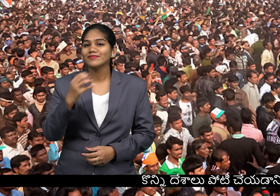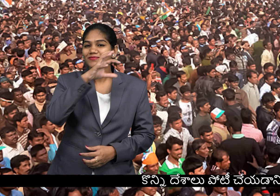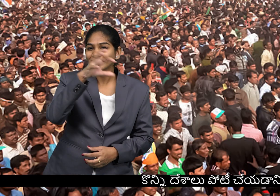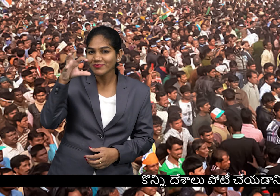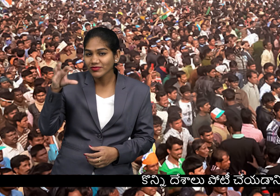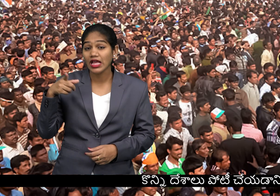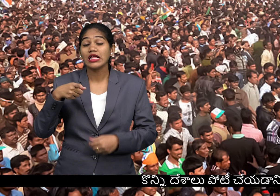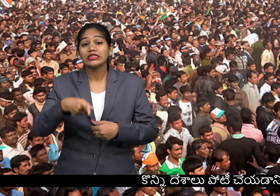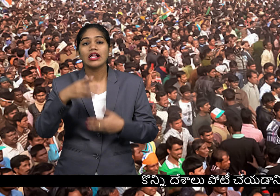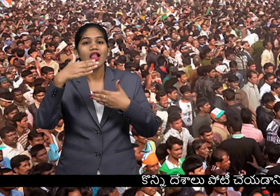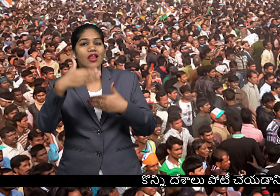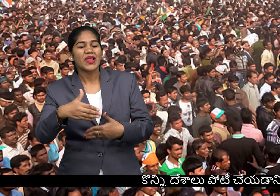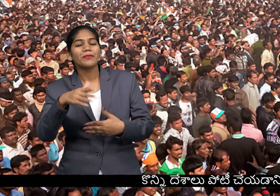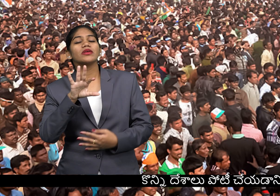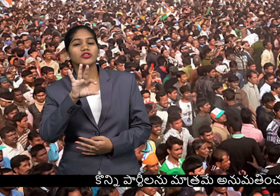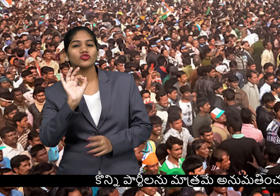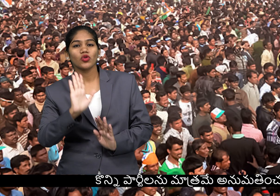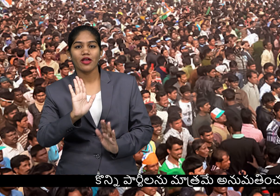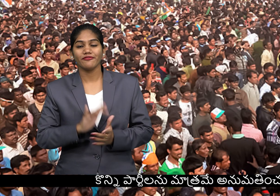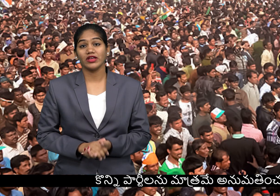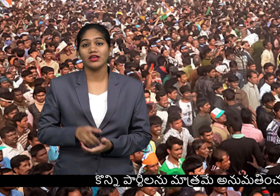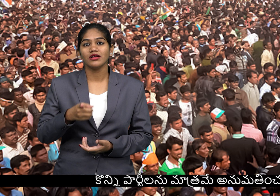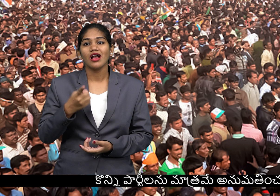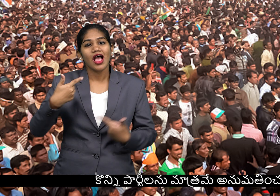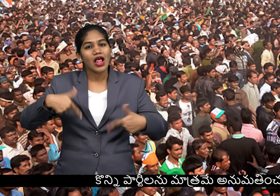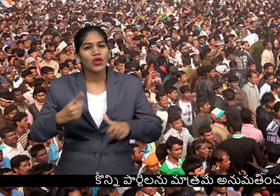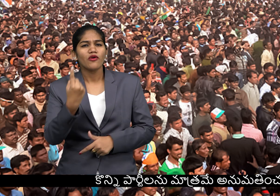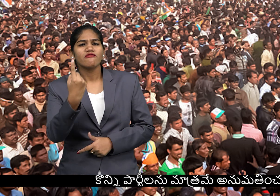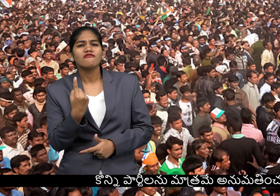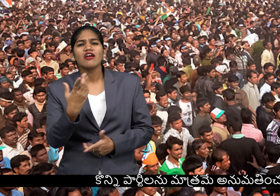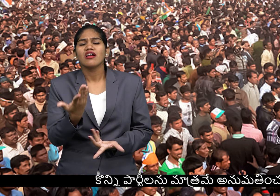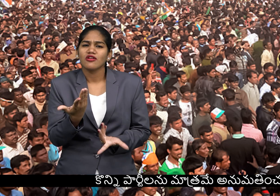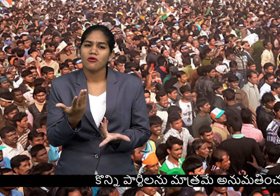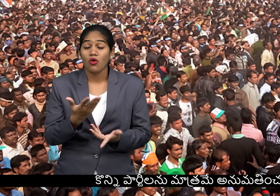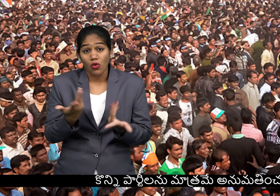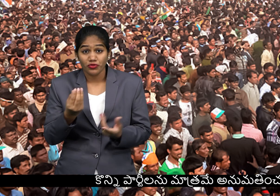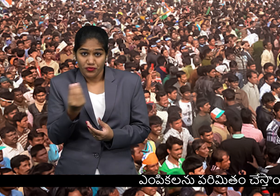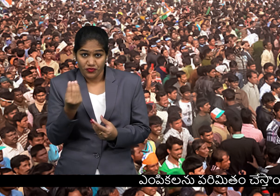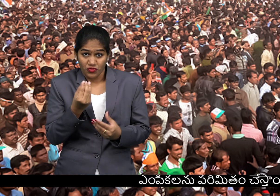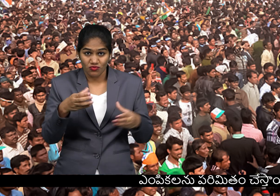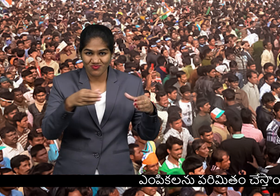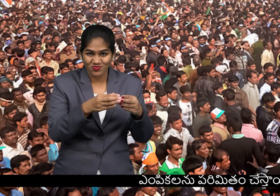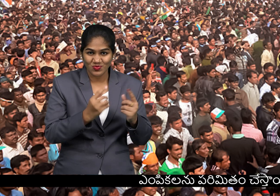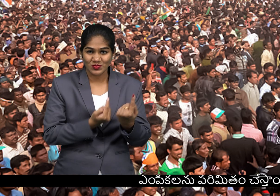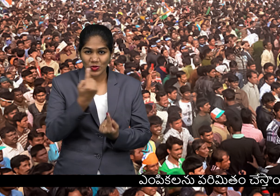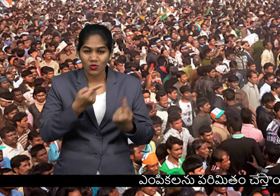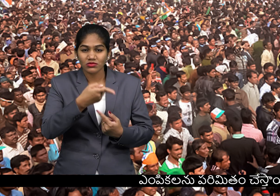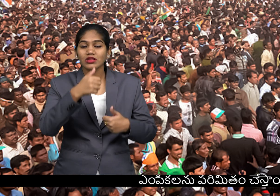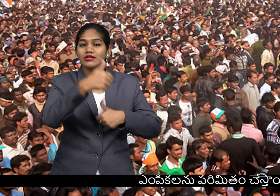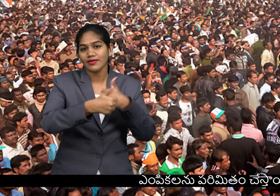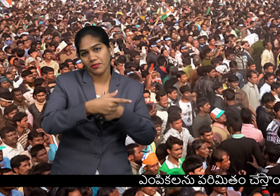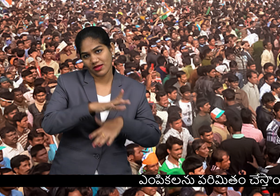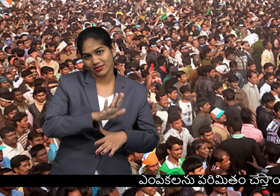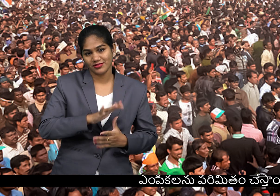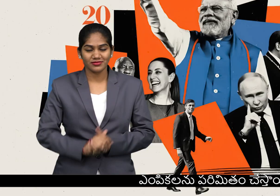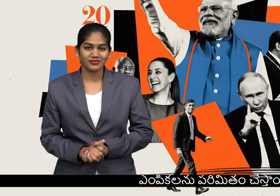కొన్ని దేశాలు పోటీ చేయడానికి కొన్ని పార్టీలను మాత్రమే అనుమతించడం ద్వారా ఎంపికలను పరిమితం